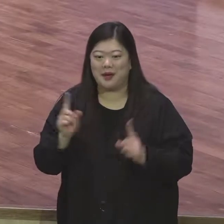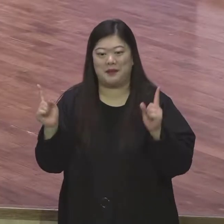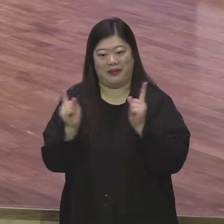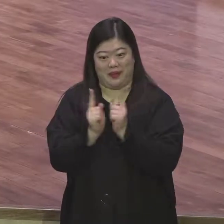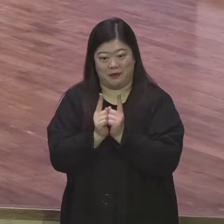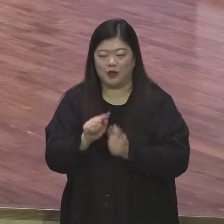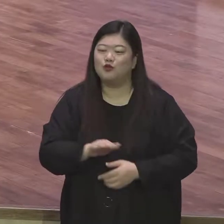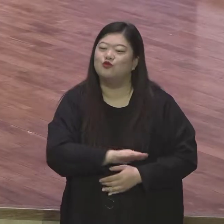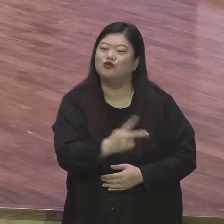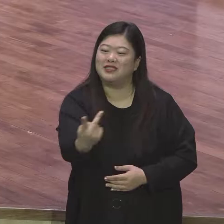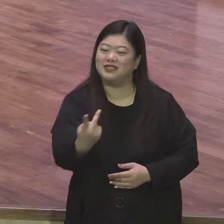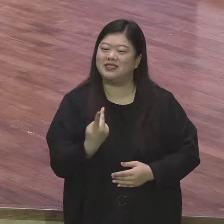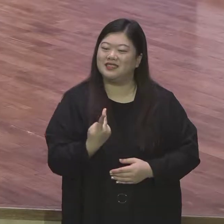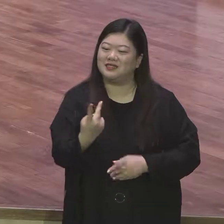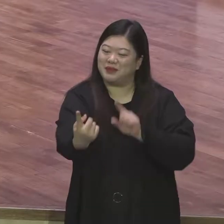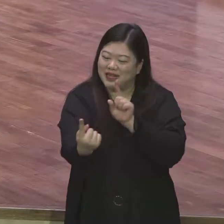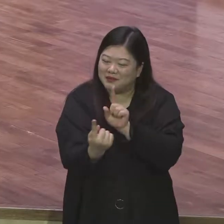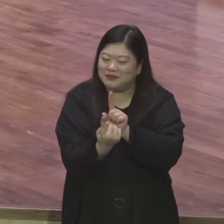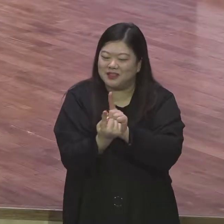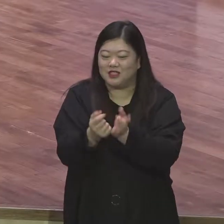우리 만남은 우연이 아니야.